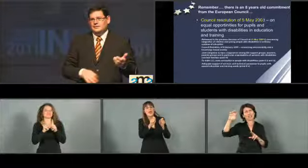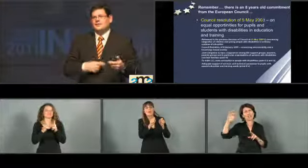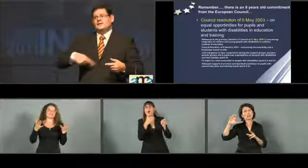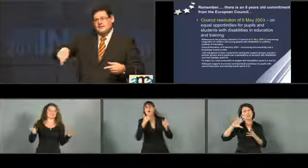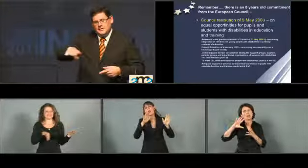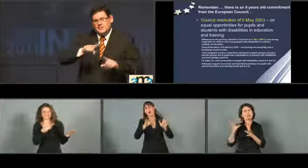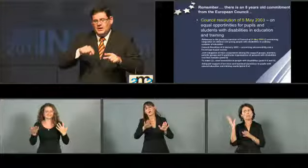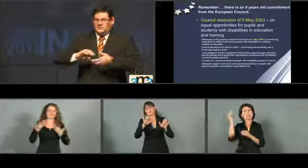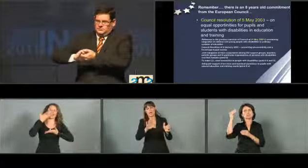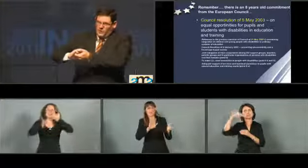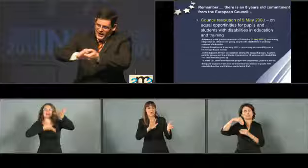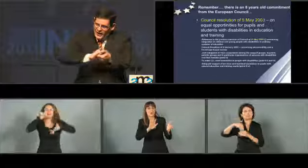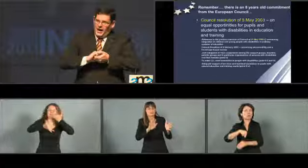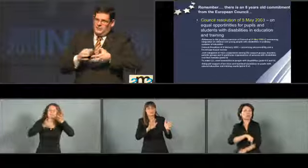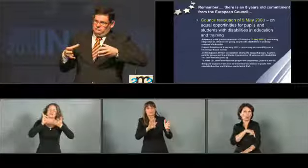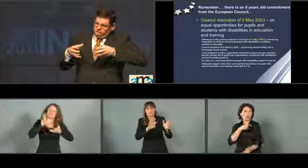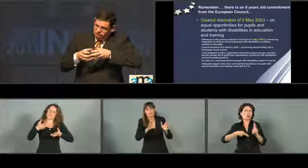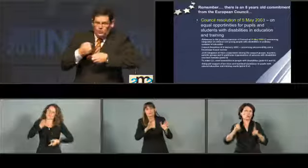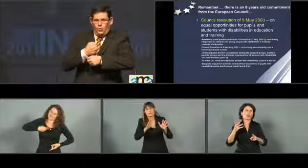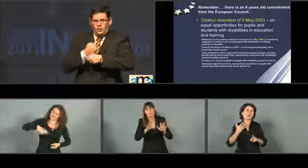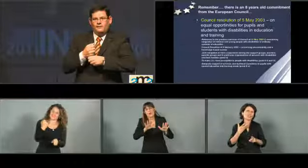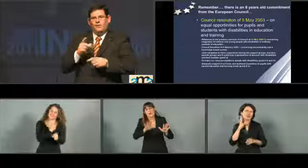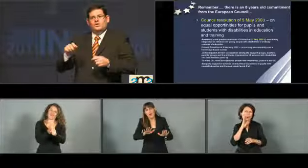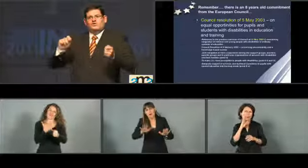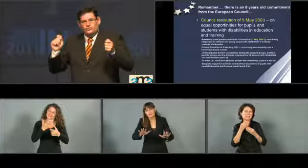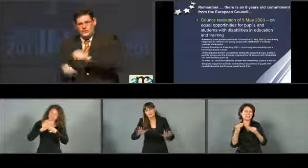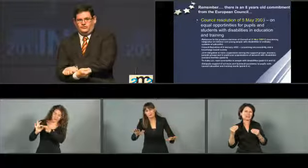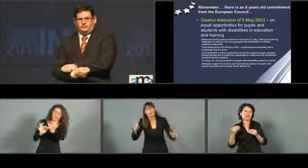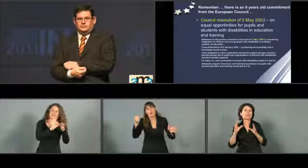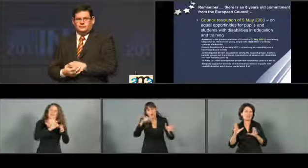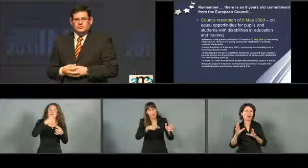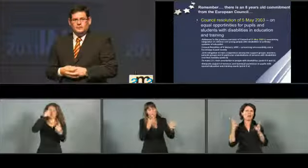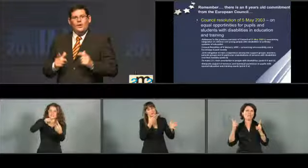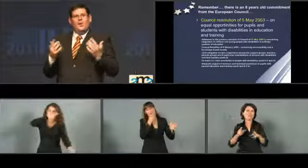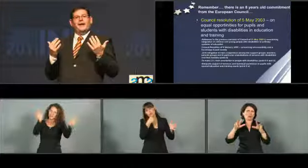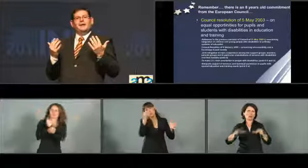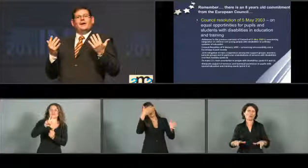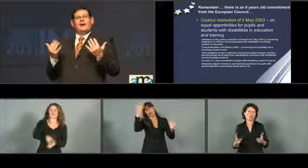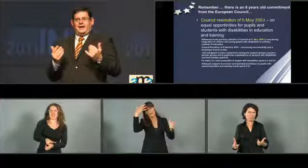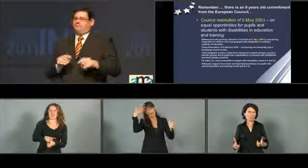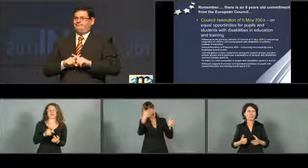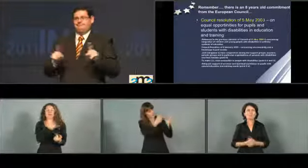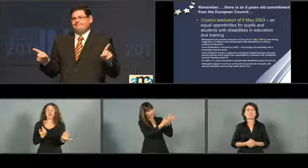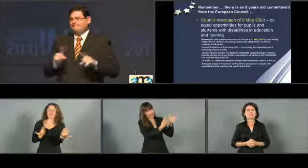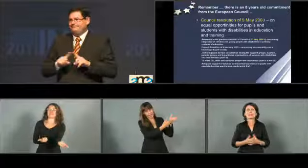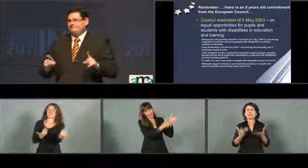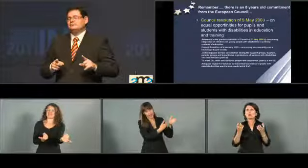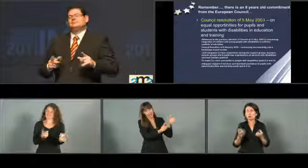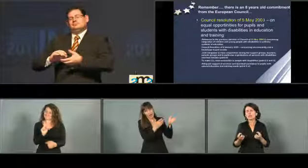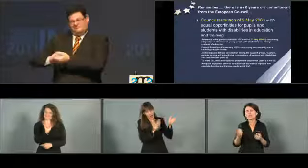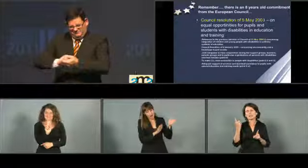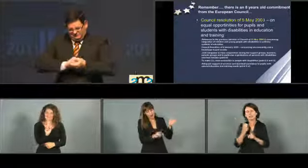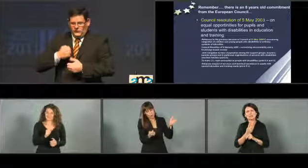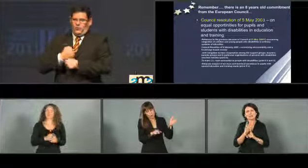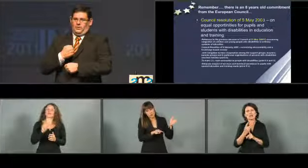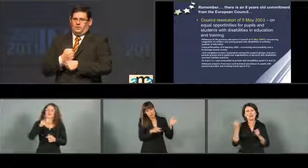mais ça n'est pas encore terminé. Parfois, c'est également un peu la langue de bois. Il y a du travail à faire. Et ensemble, on doit pouvoir amener des